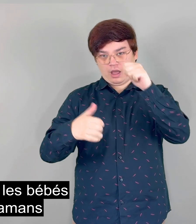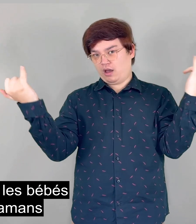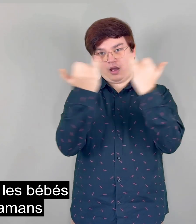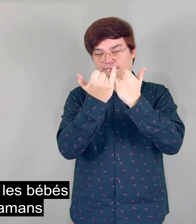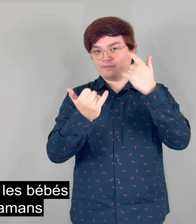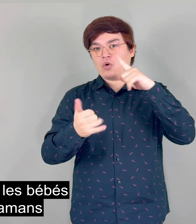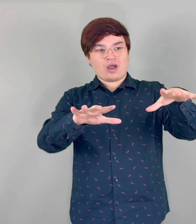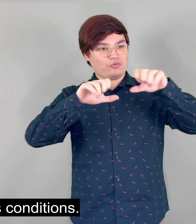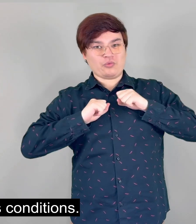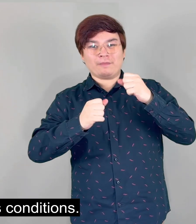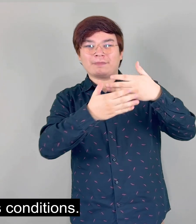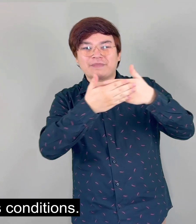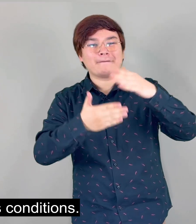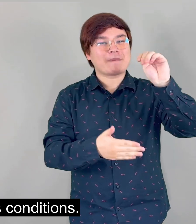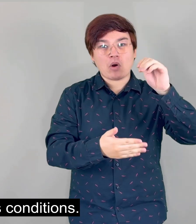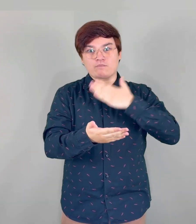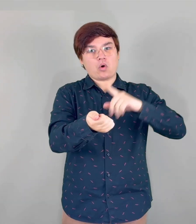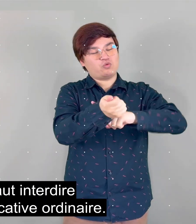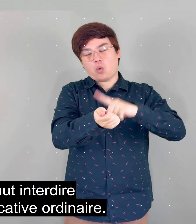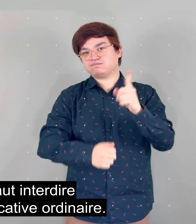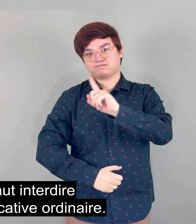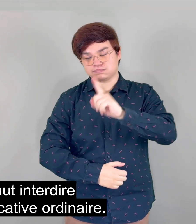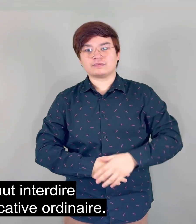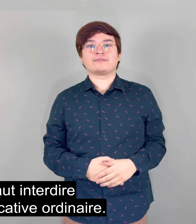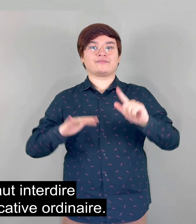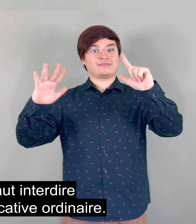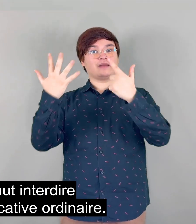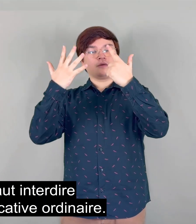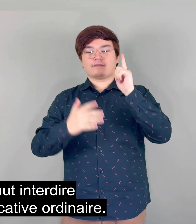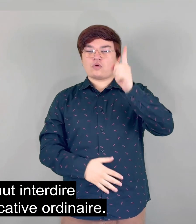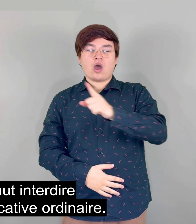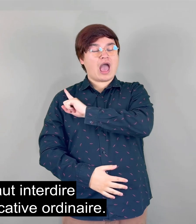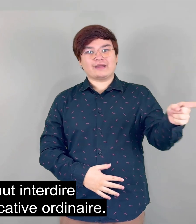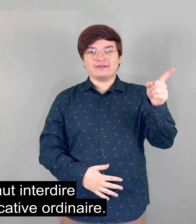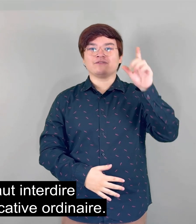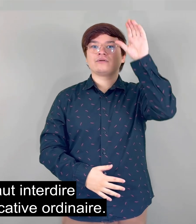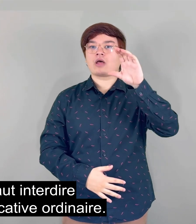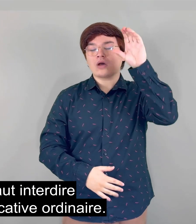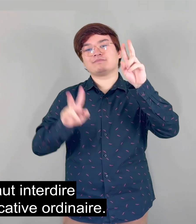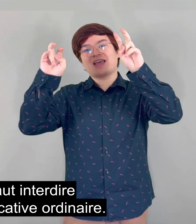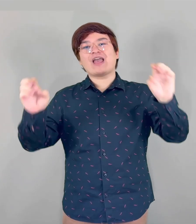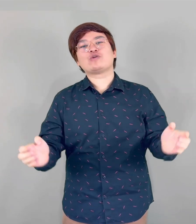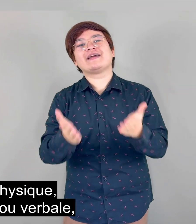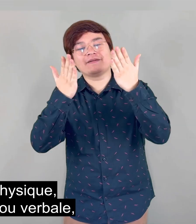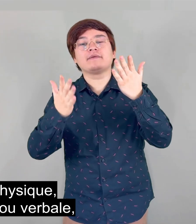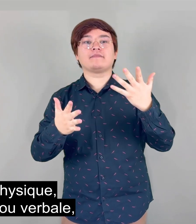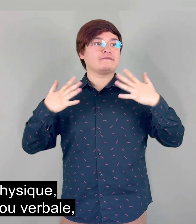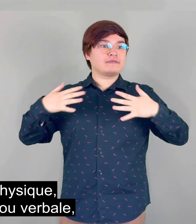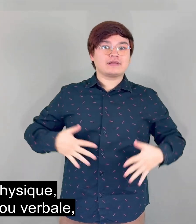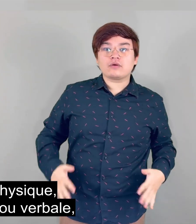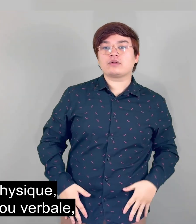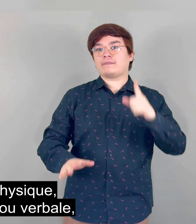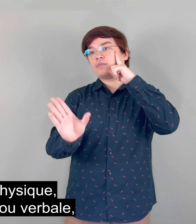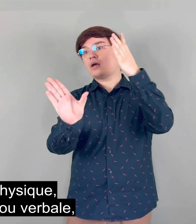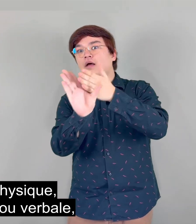accueillir les bébés et leurs mamans dans de bonnes conditions. Point 7. Il faut interdire la violence dite éducative ordinaire. Qu'elle soit